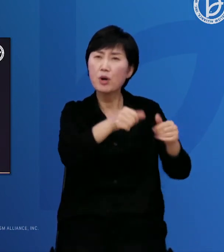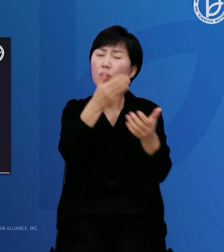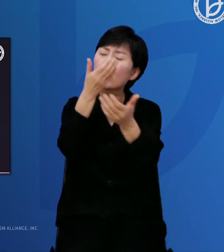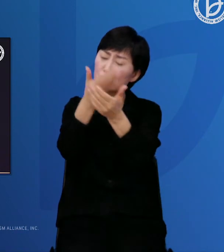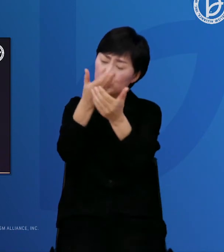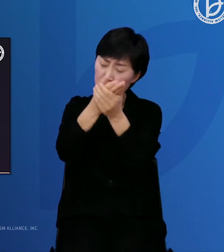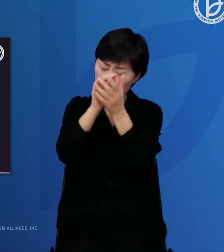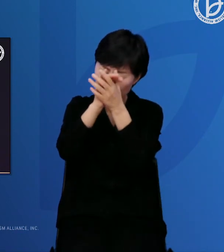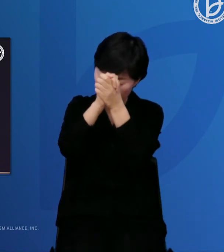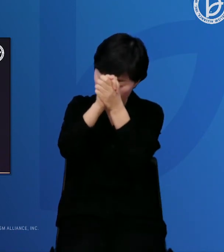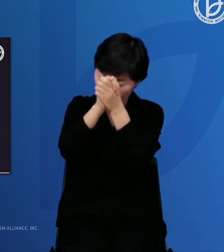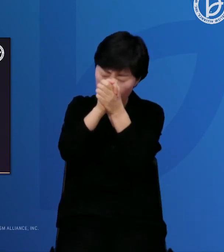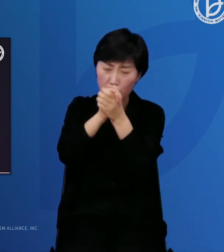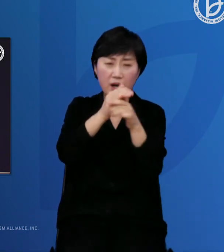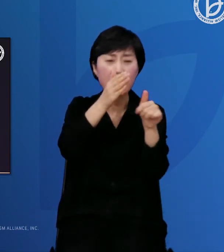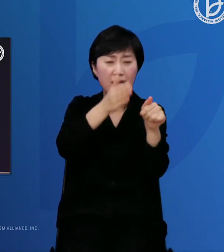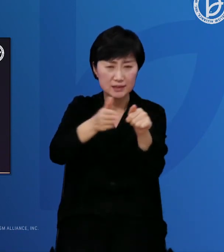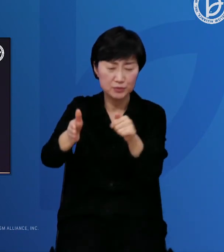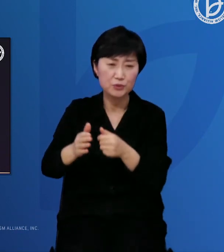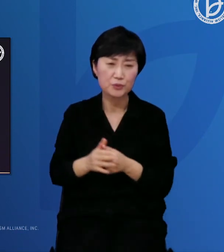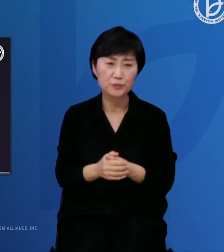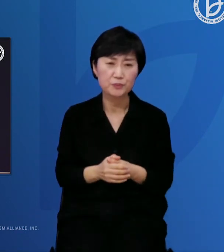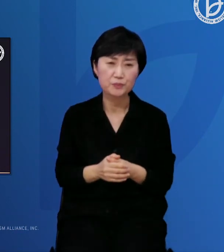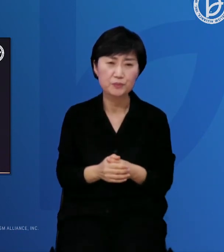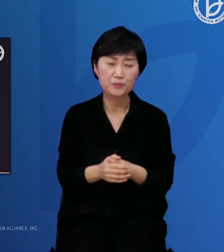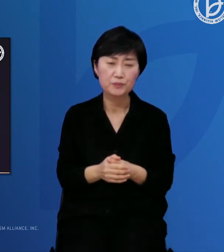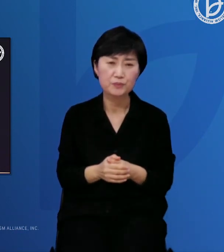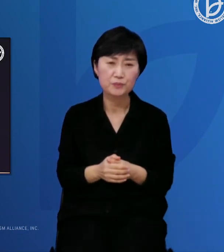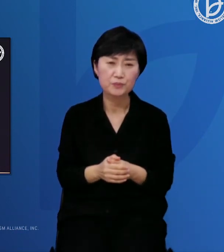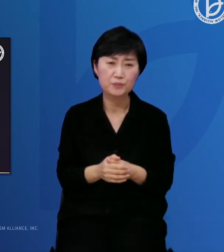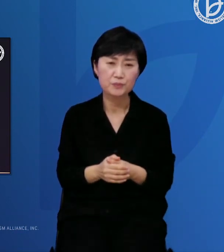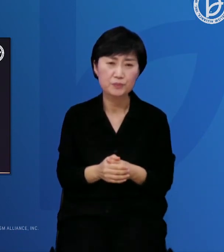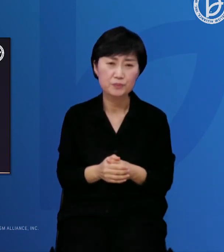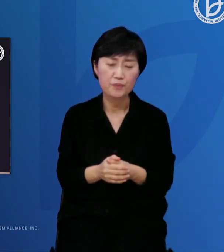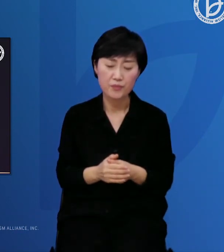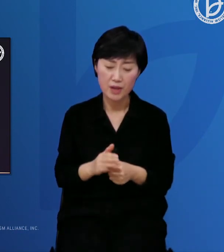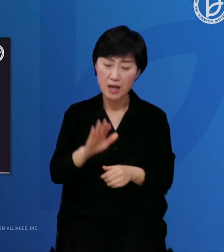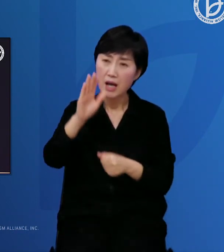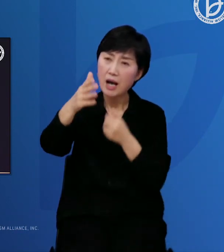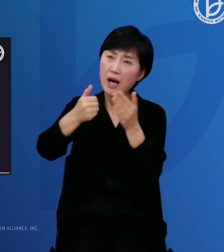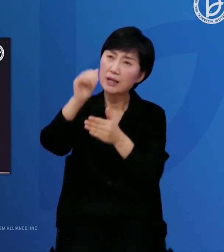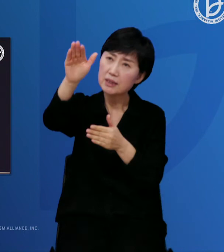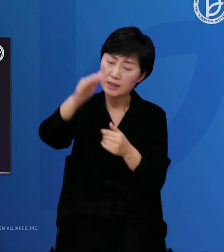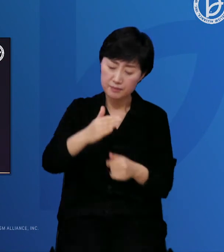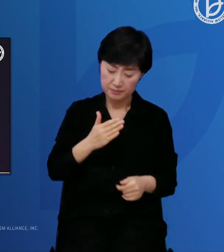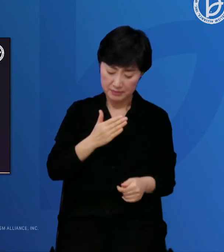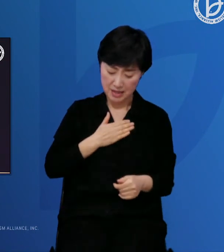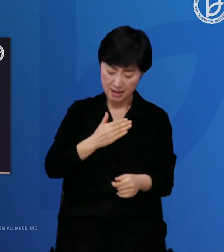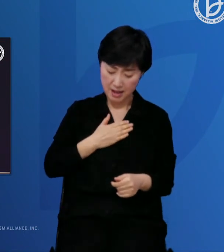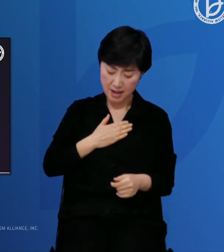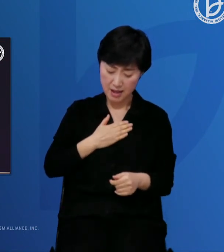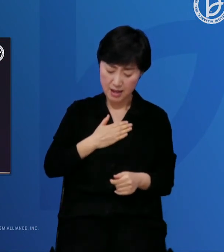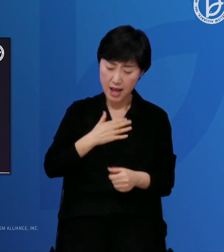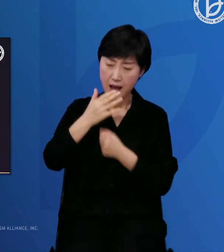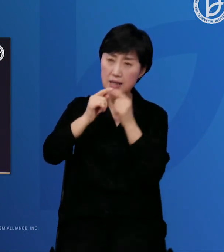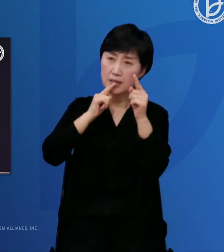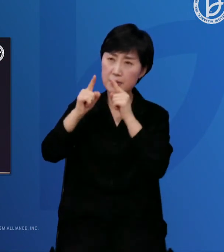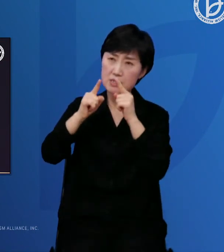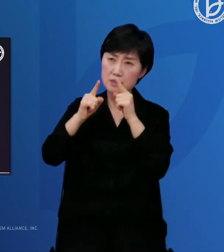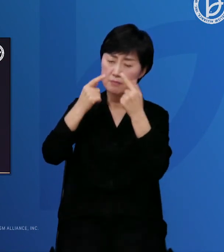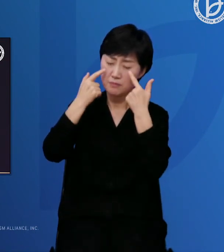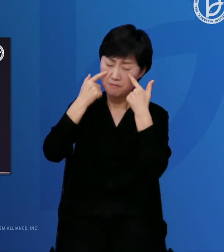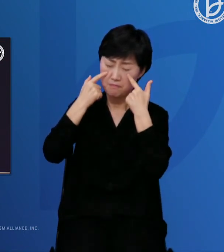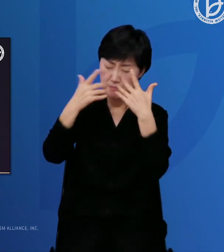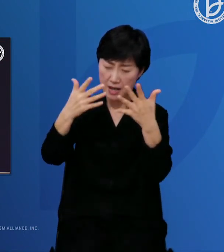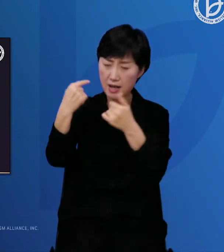steal the blessing of worship from the entire world and our posterity. 나에게 정확한 말씀을 주옵소서. Give